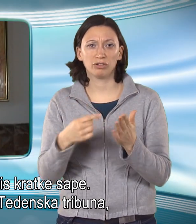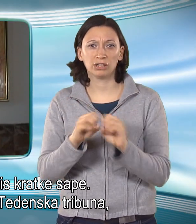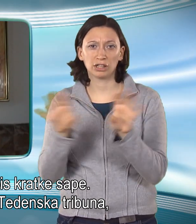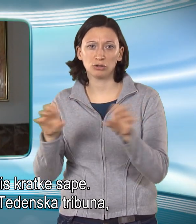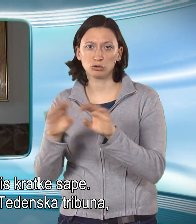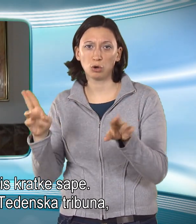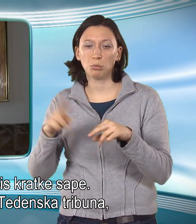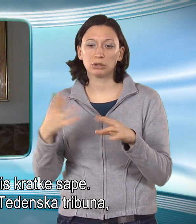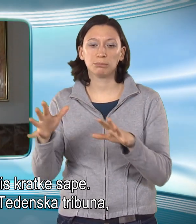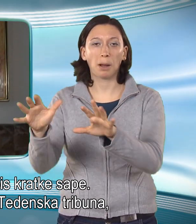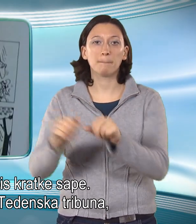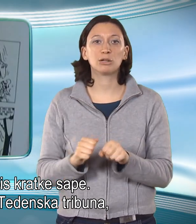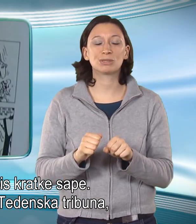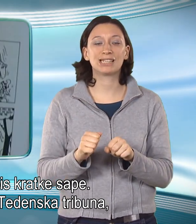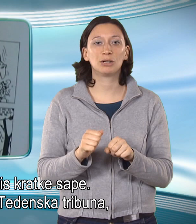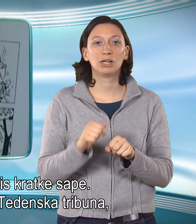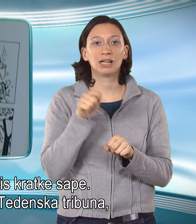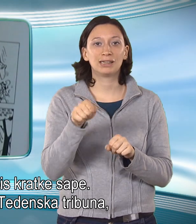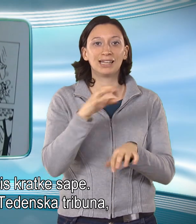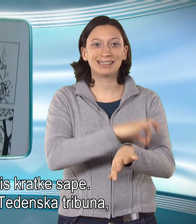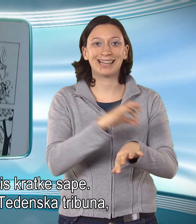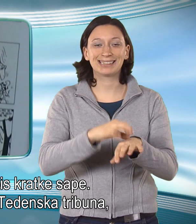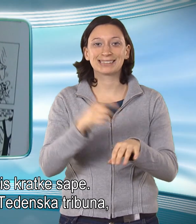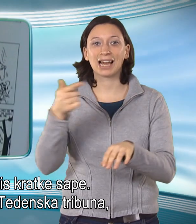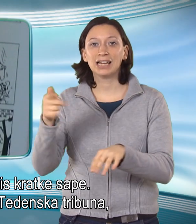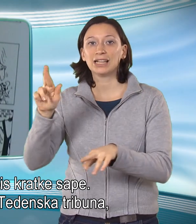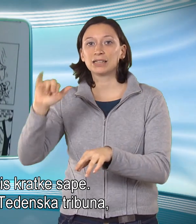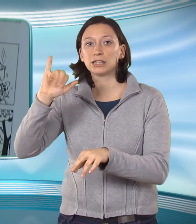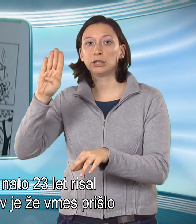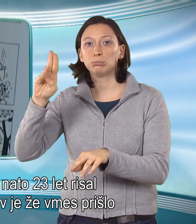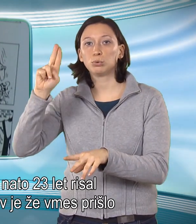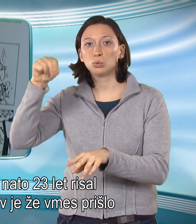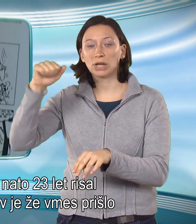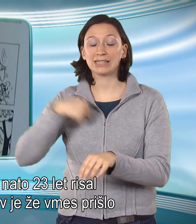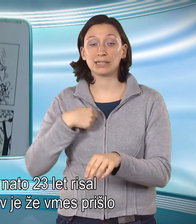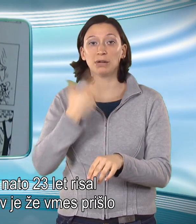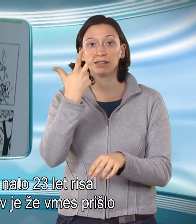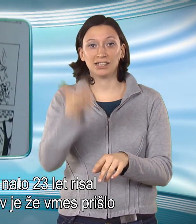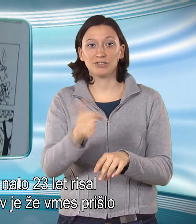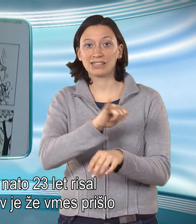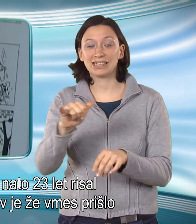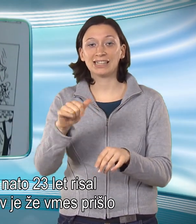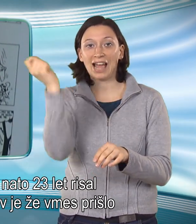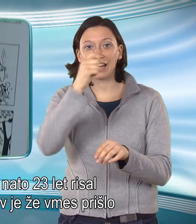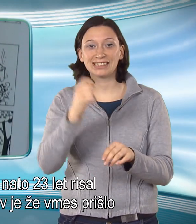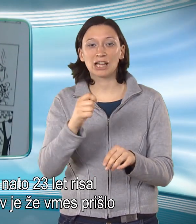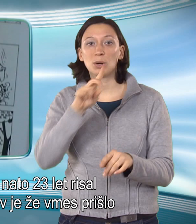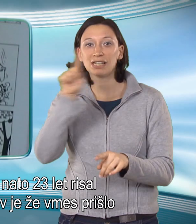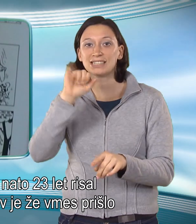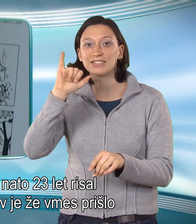išlo, potem je pa prevzel to Tedenska tribuna in sem potem 23 let risal tega Zvitorepca. Čeprav je tudi vmes